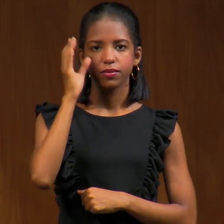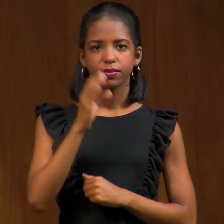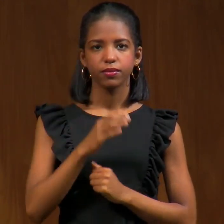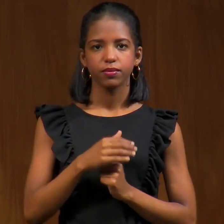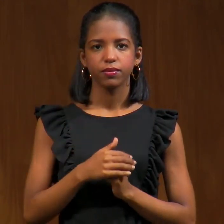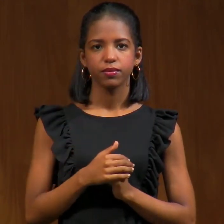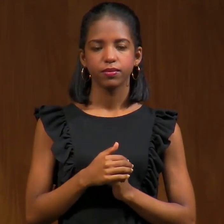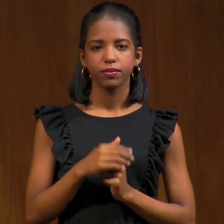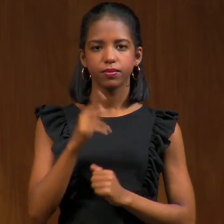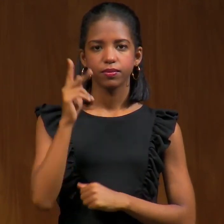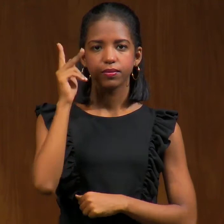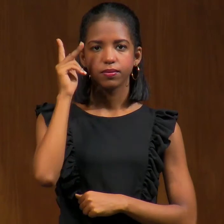Corea.